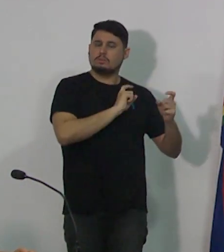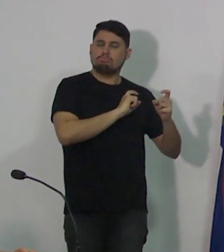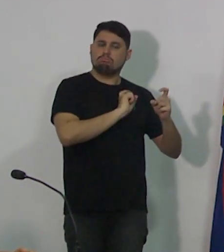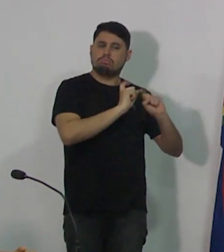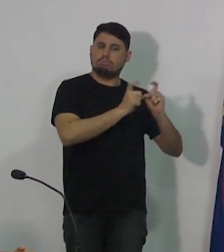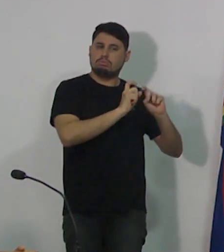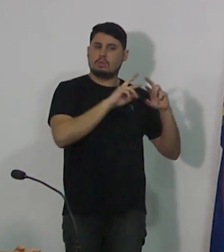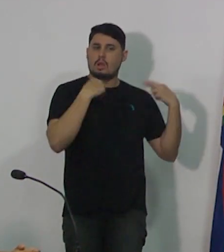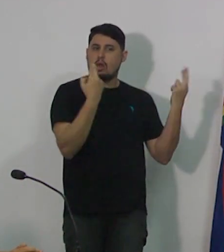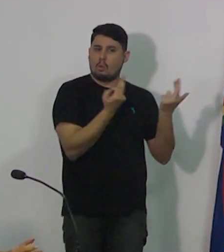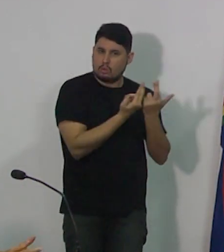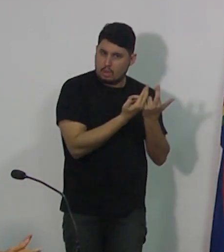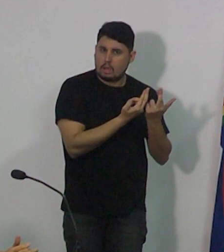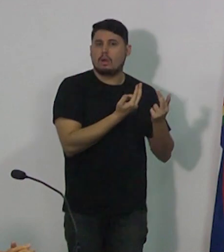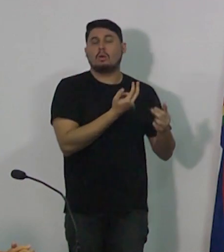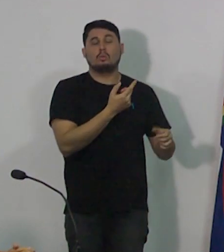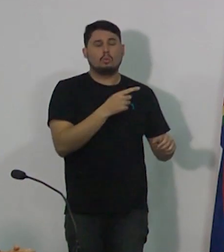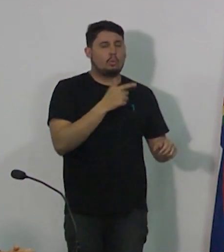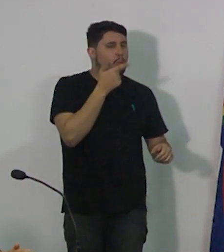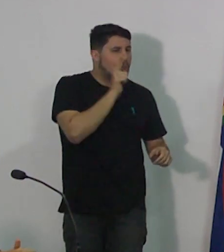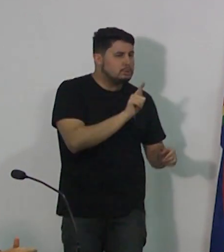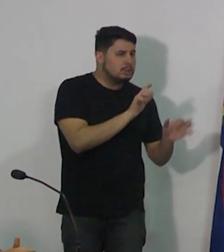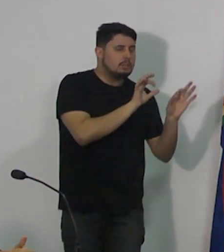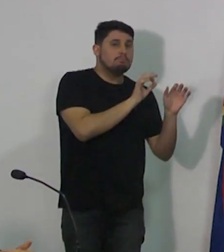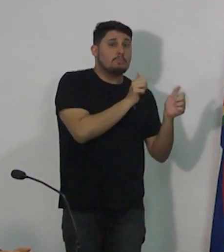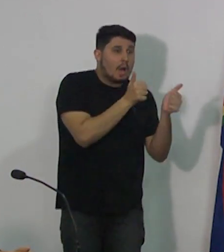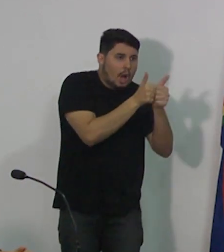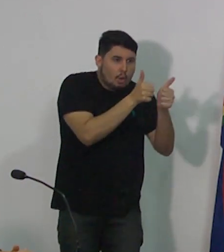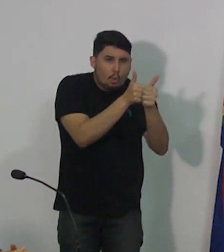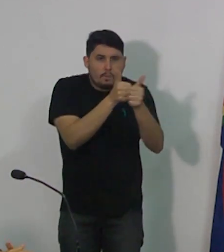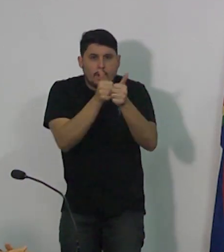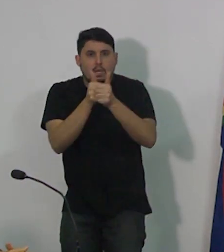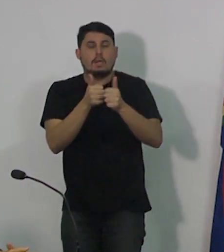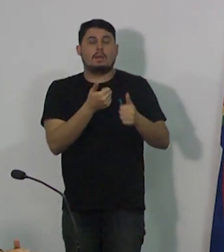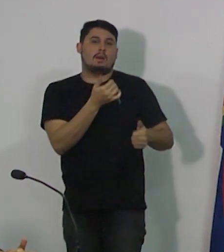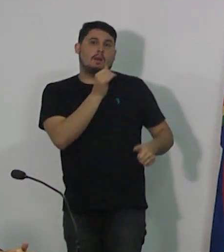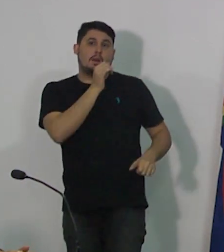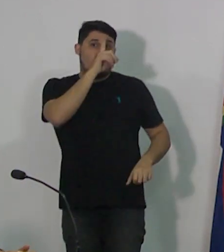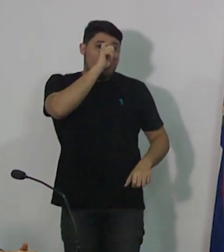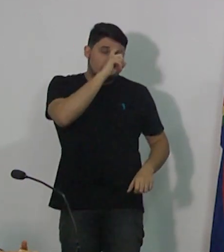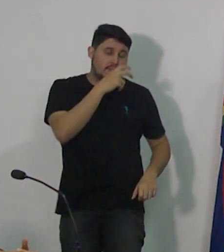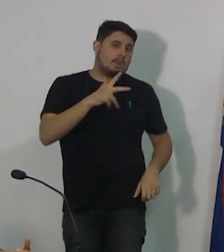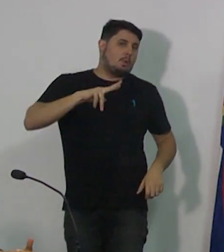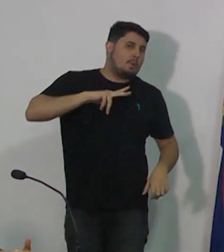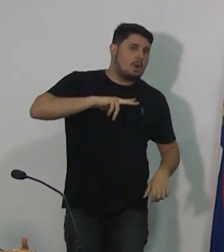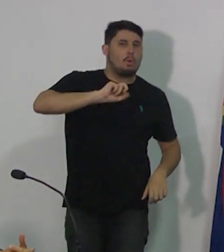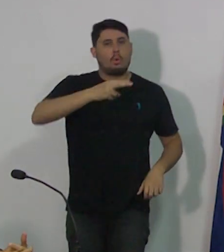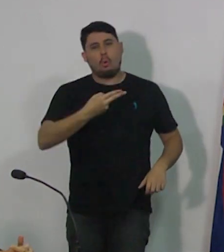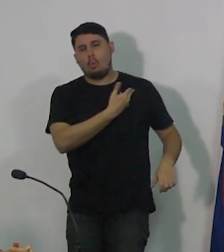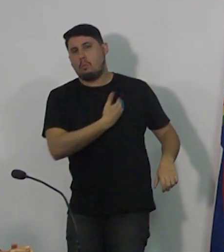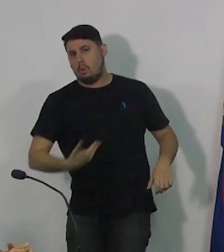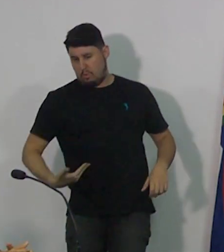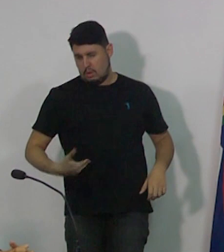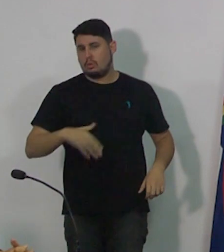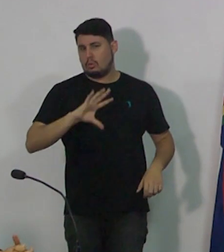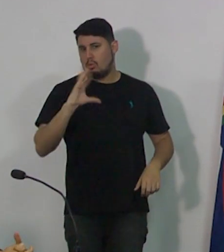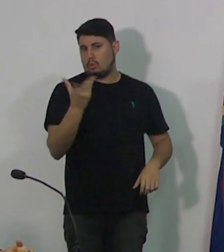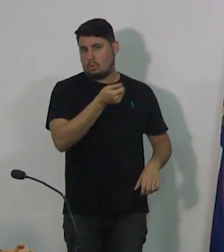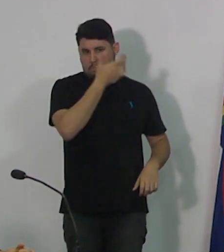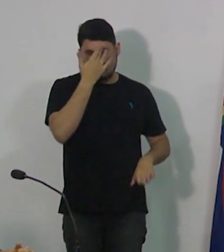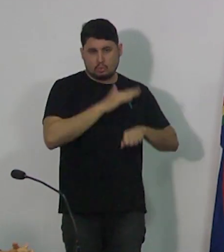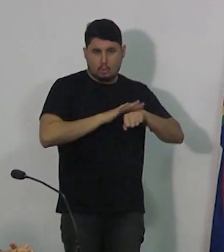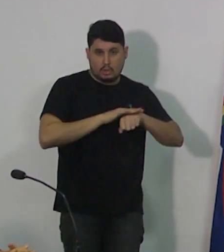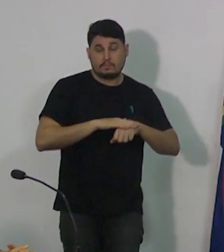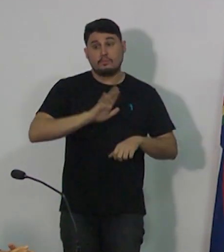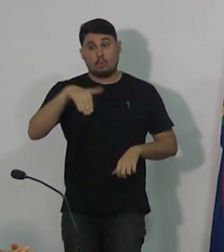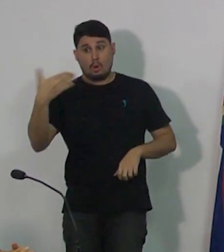permanente e consiga acompanhar tanto os casos na rede privada como na rede pública. E do meu lado direito está a doutora Eline Gomes, que é